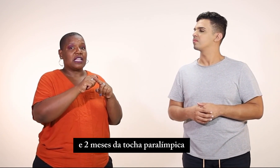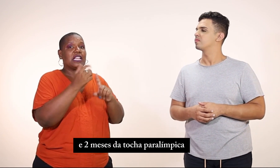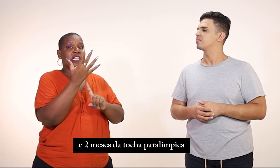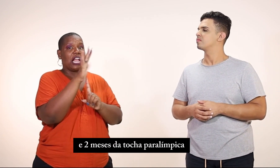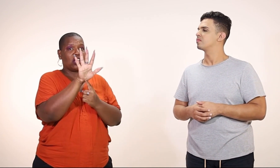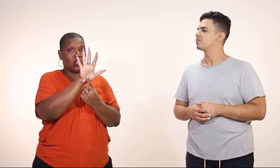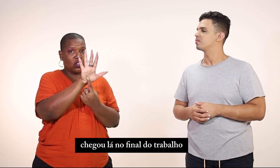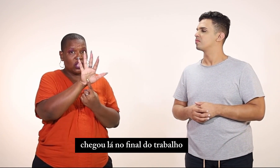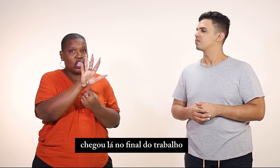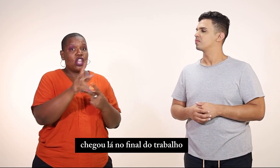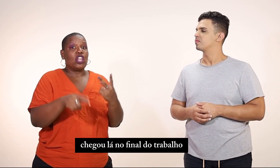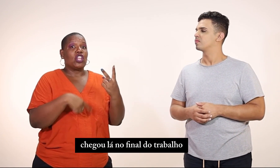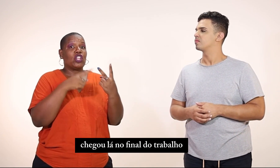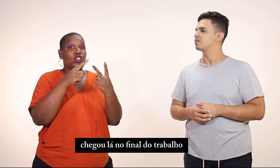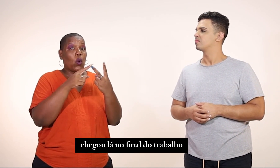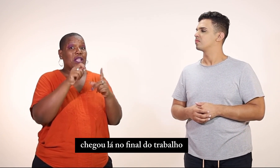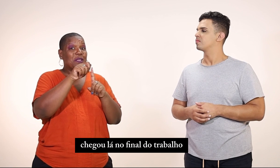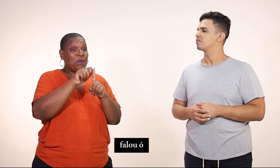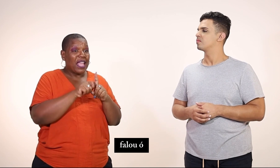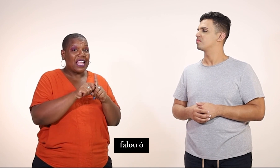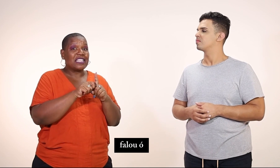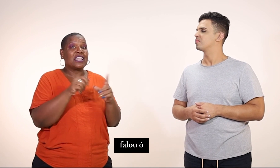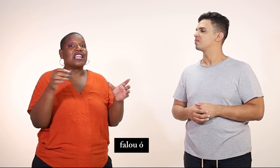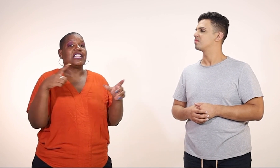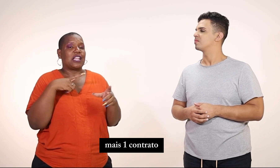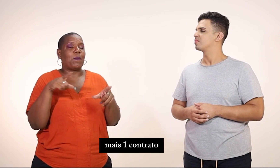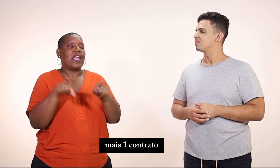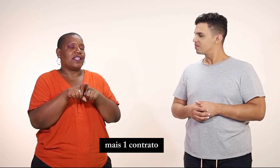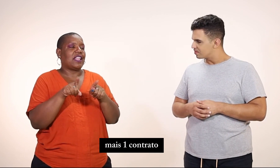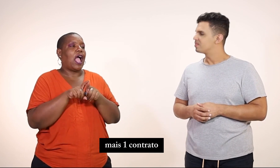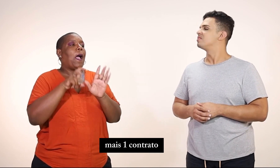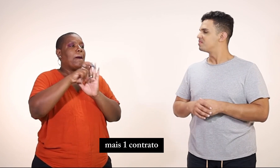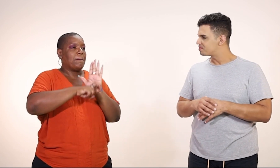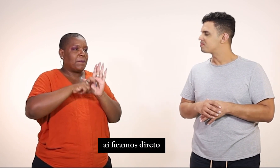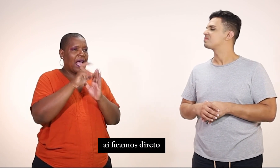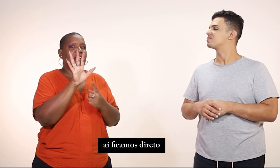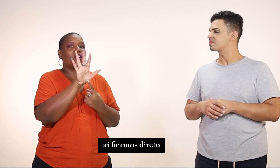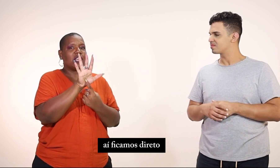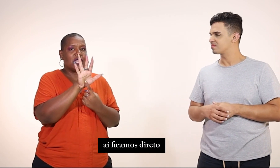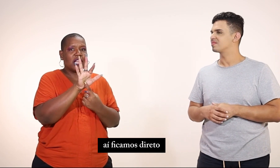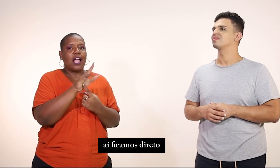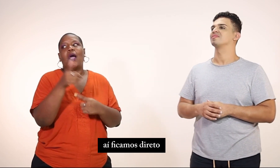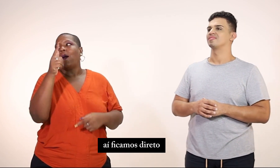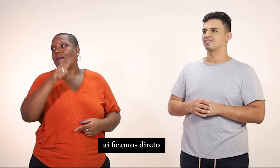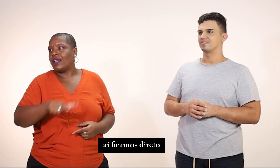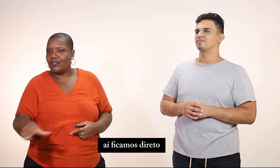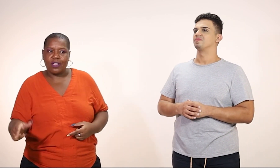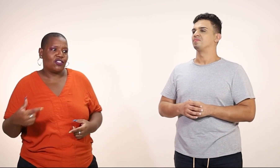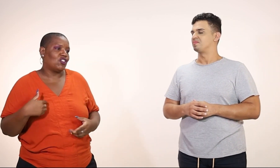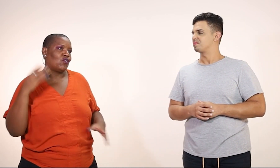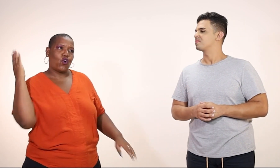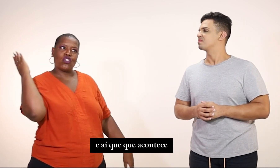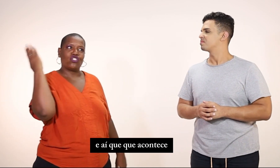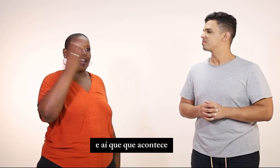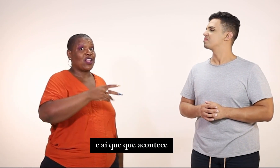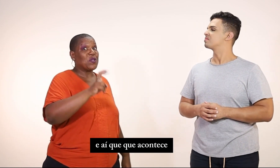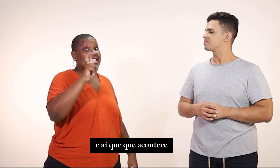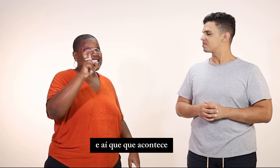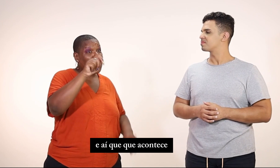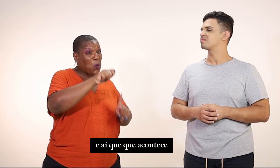paralímpica. Chegou lá no final do trabalho e falou, mais um contrato. Aí ficamos direto. E aí, o que